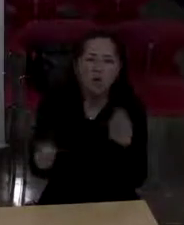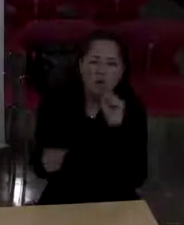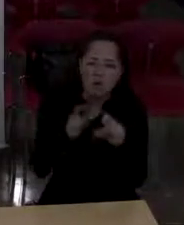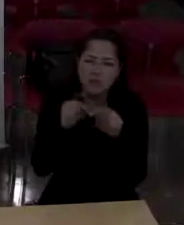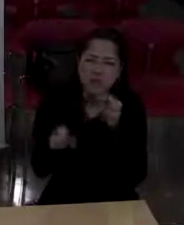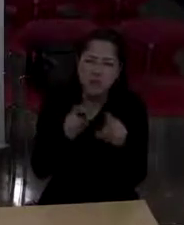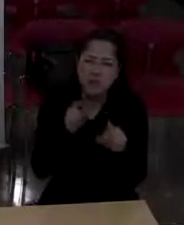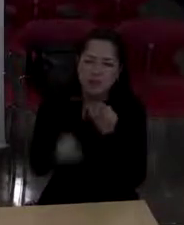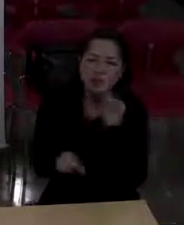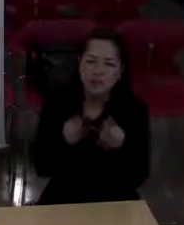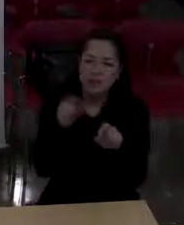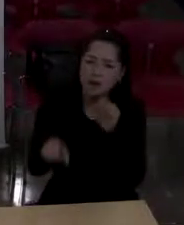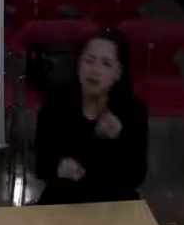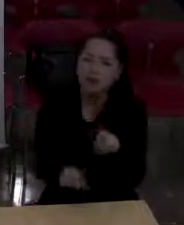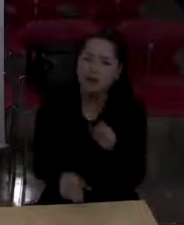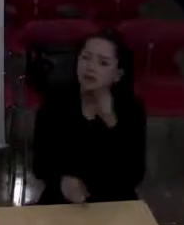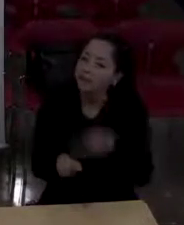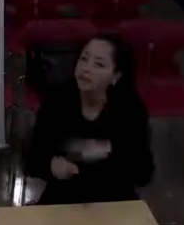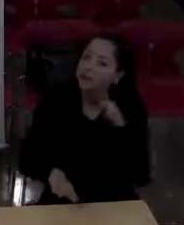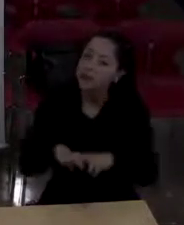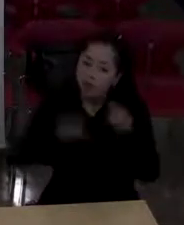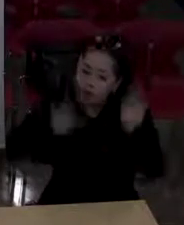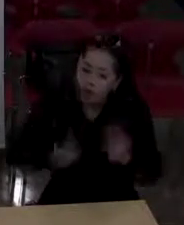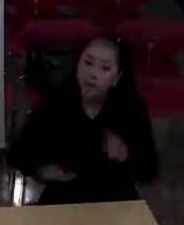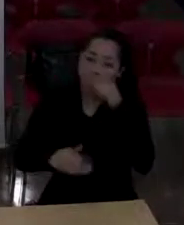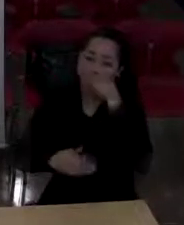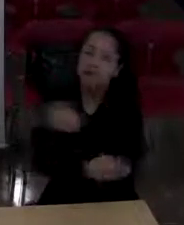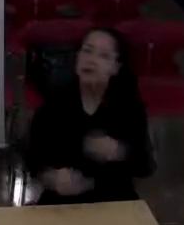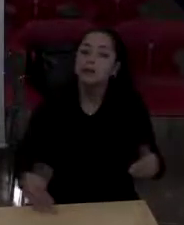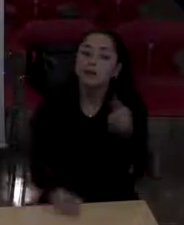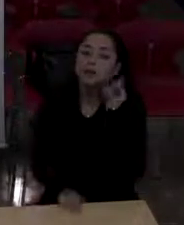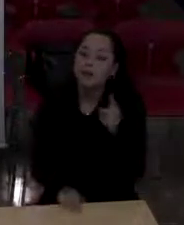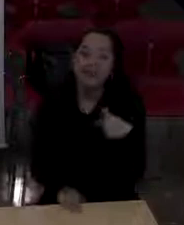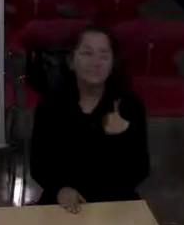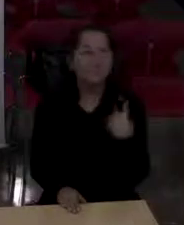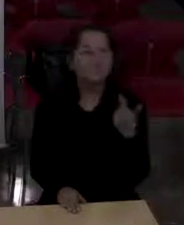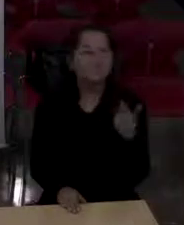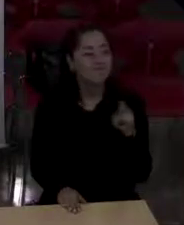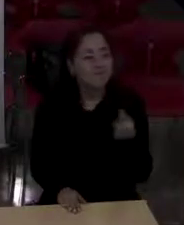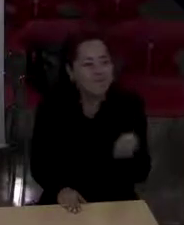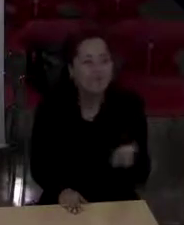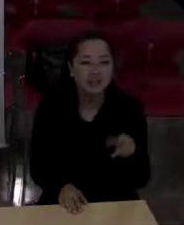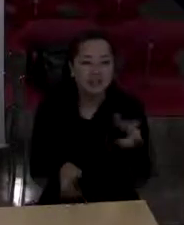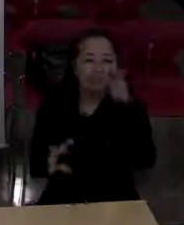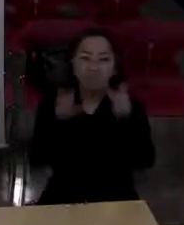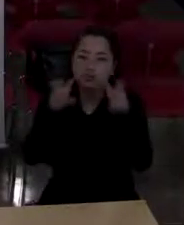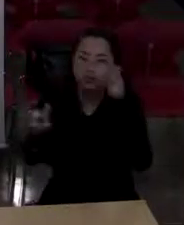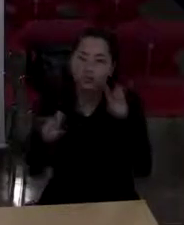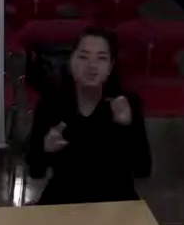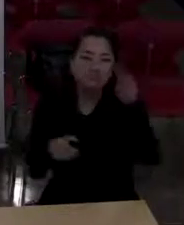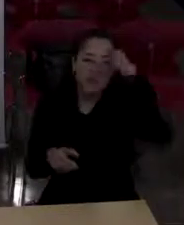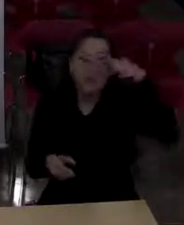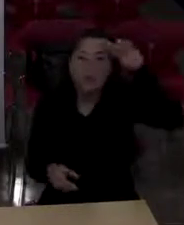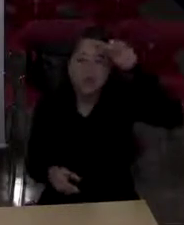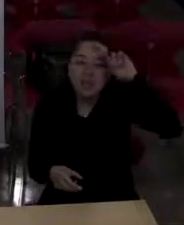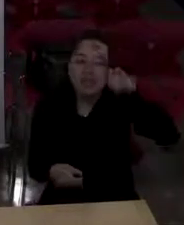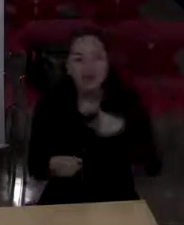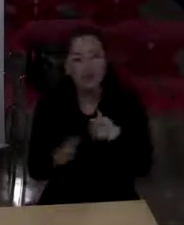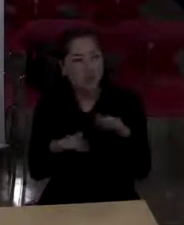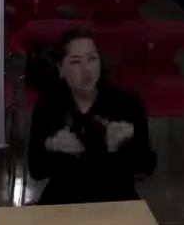de indagar, experimentar, conocer y entender su entorno se potencialice. En este sentido, se